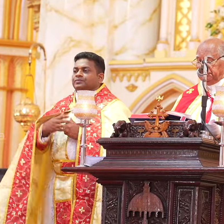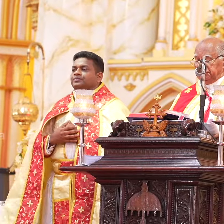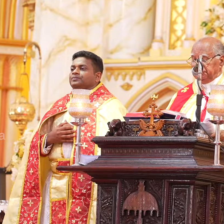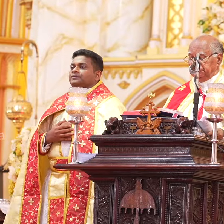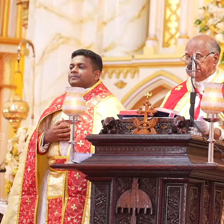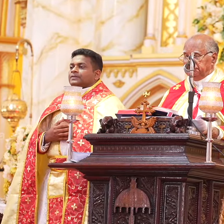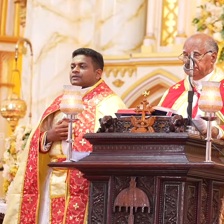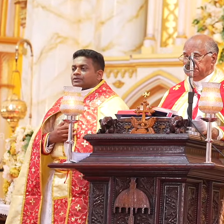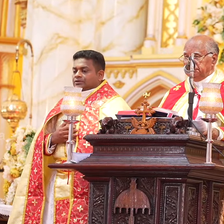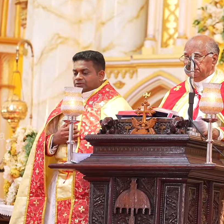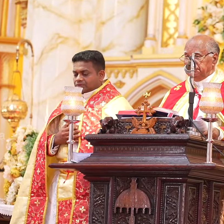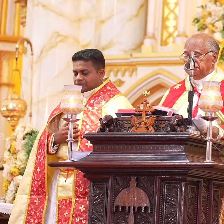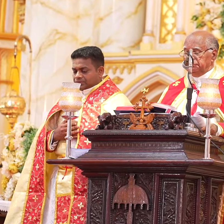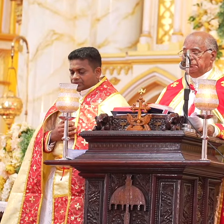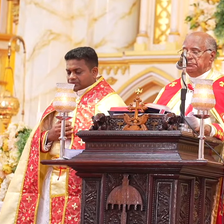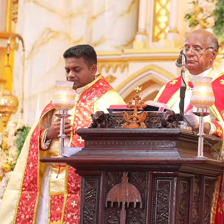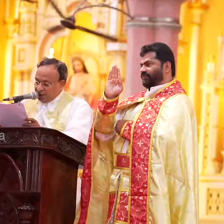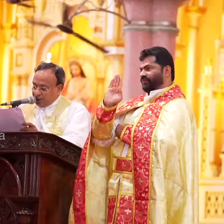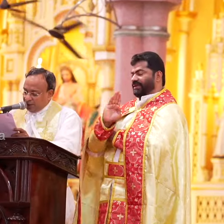എന്നേക്കും.